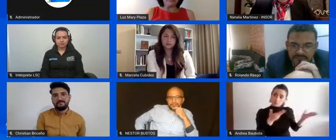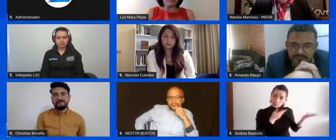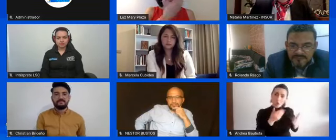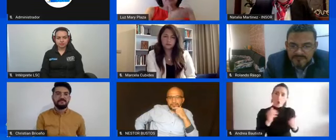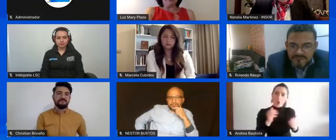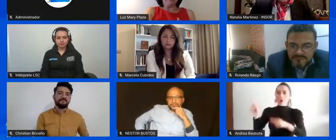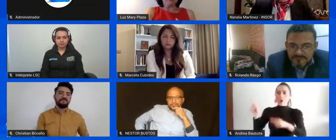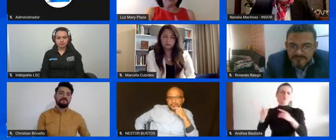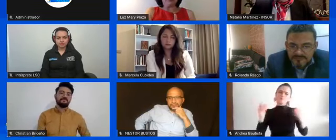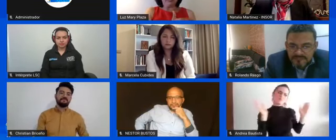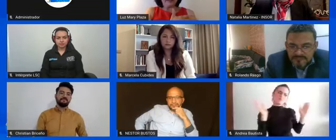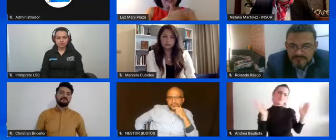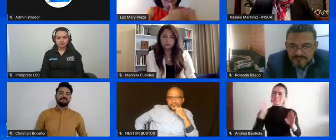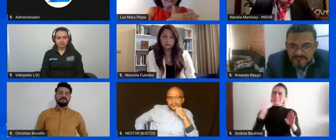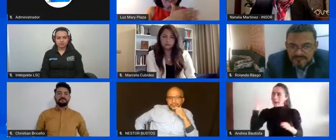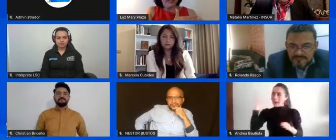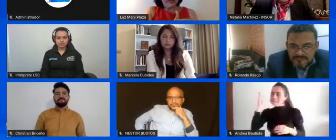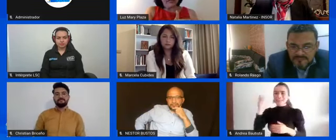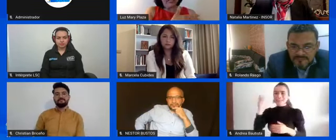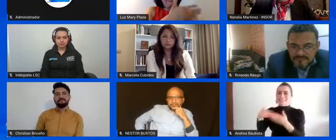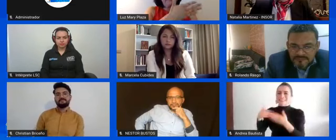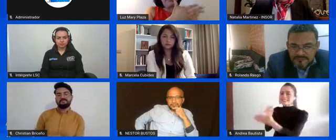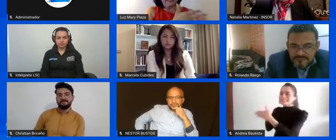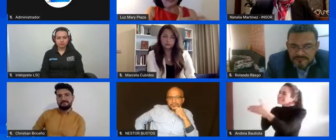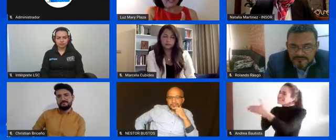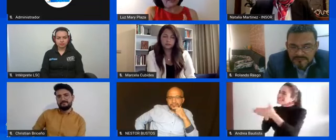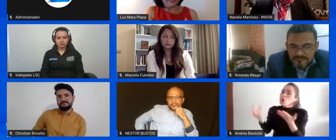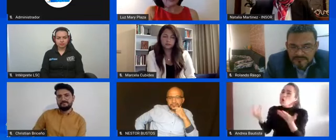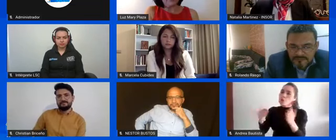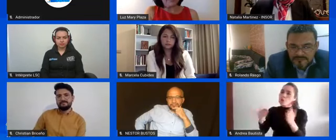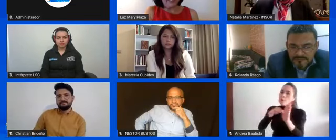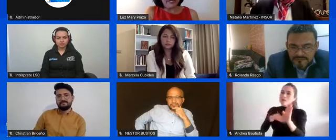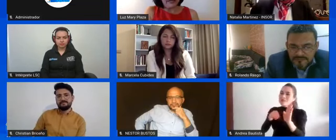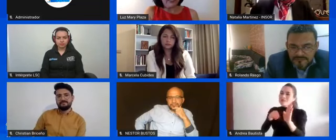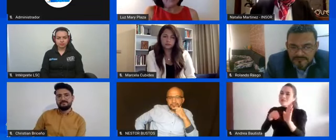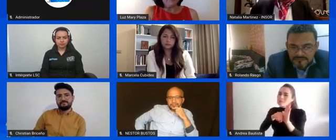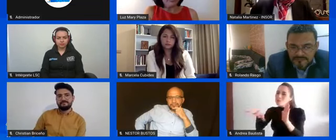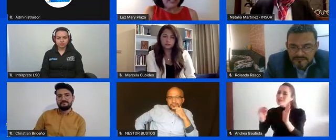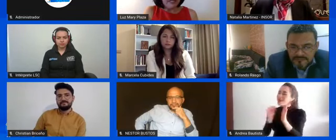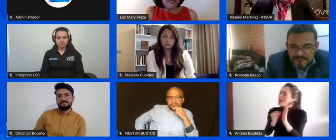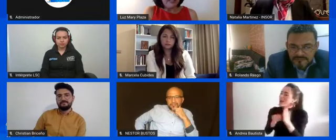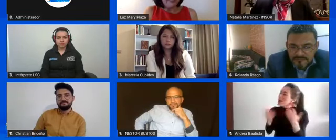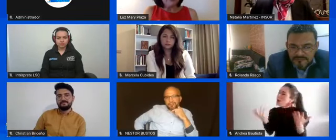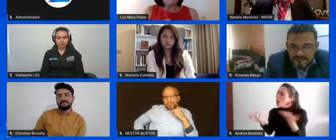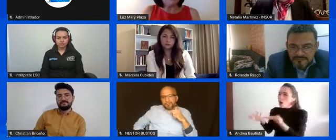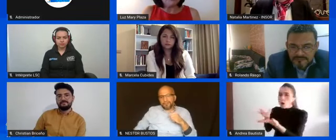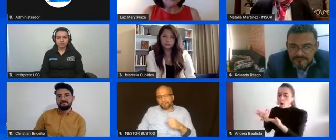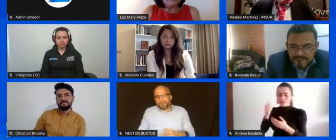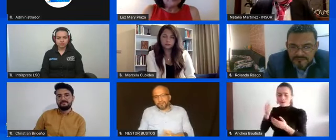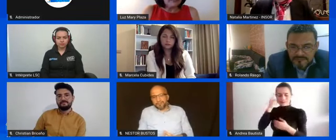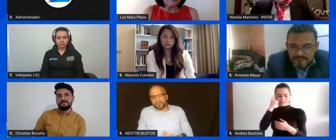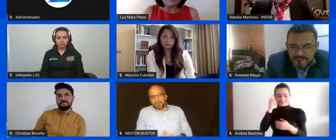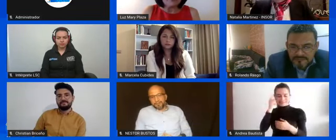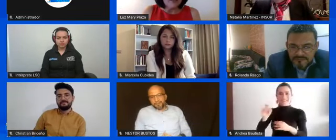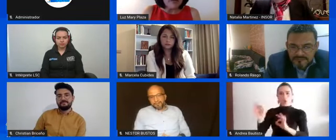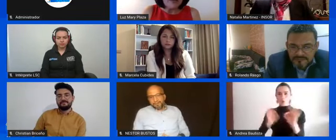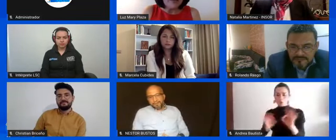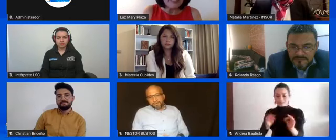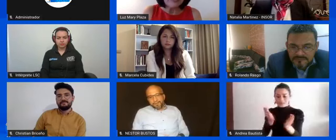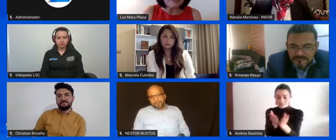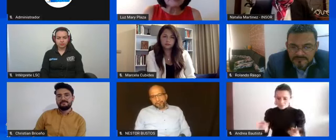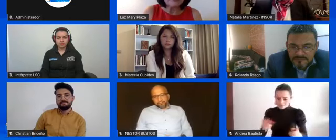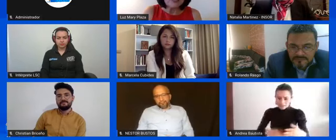ok, los estudiantes van a empezar con lengua de señas, van a ir a la escuela básica primaria bilingüe, y luego... no